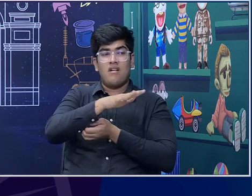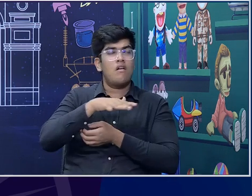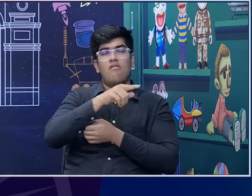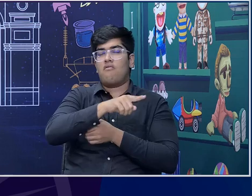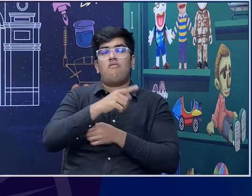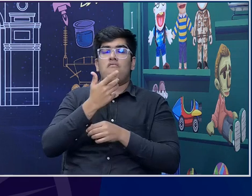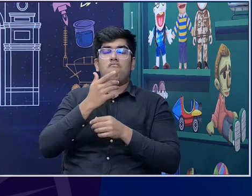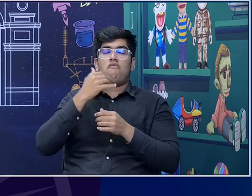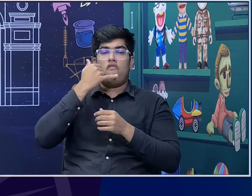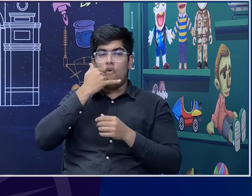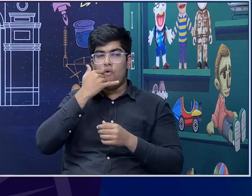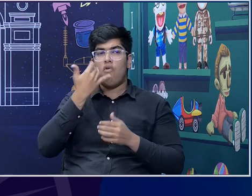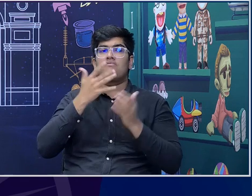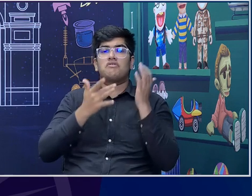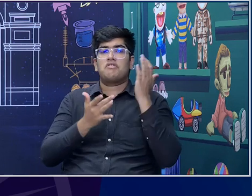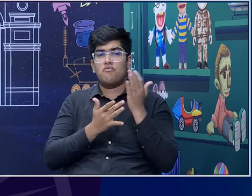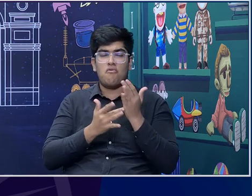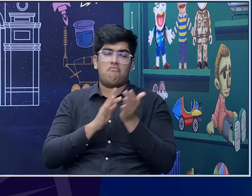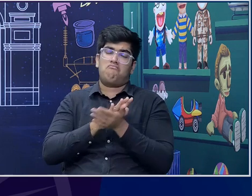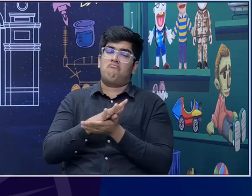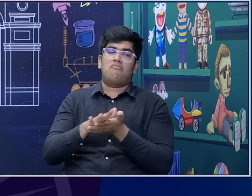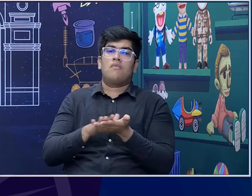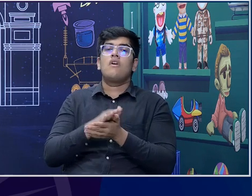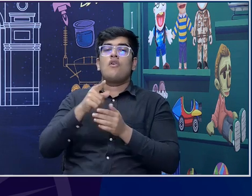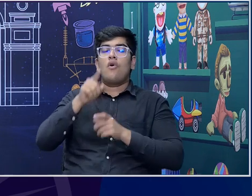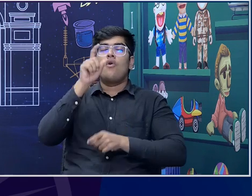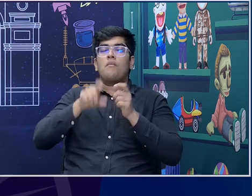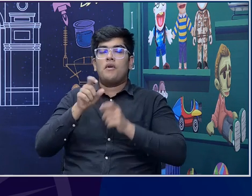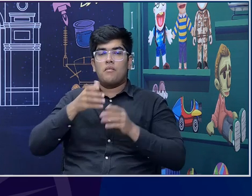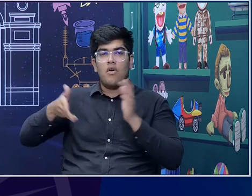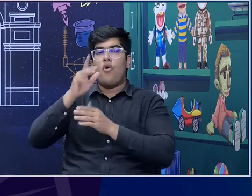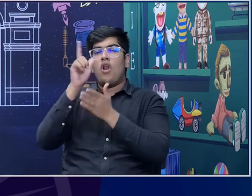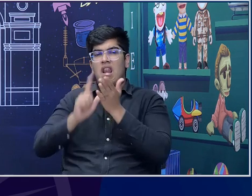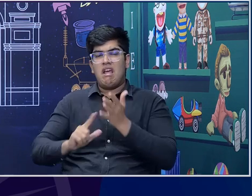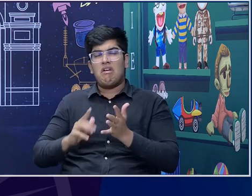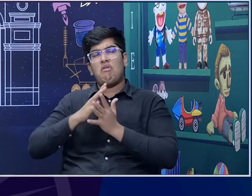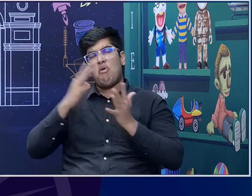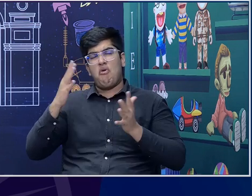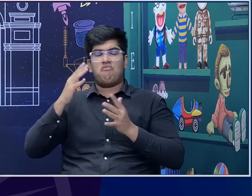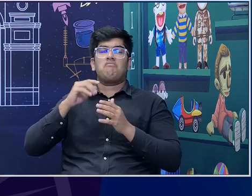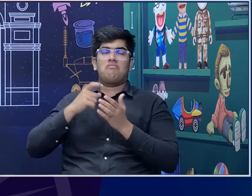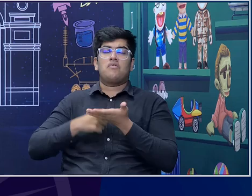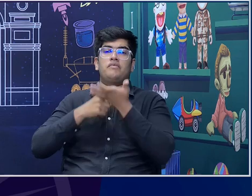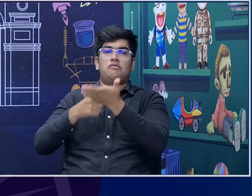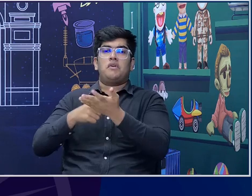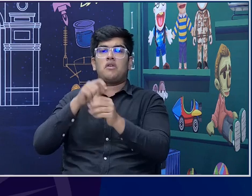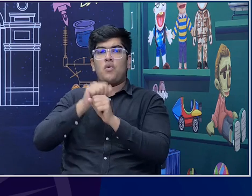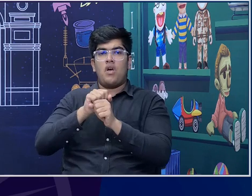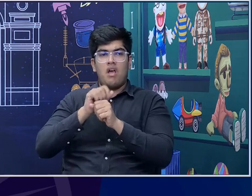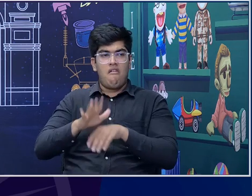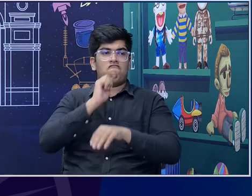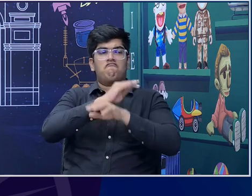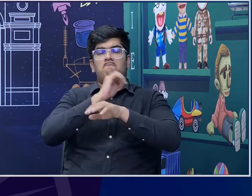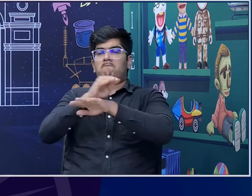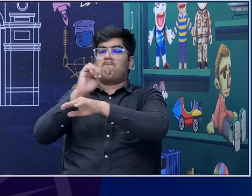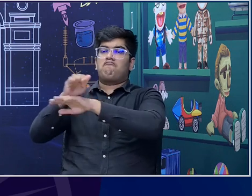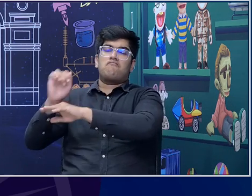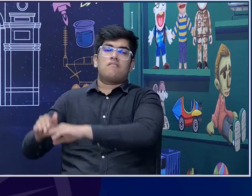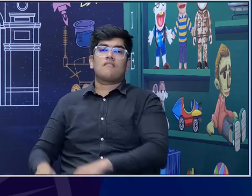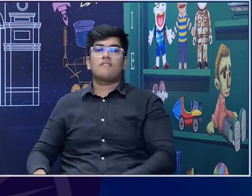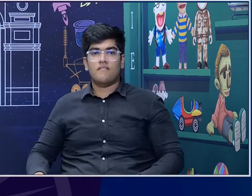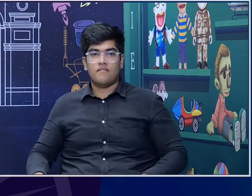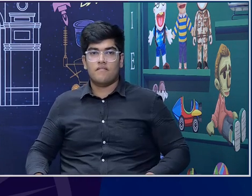सिर्फ शेहरों में है तो डाक सेवक का अभी भी गावों में बहुत सम्मान होता है तो इनको जगा जगा जाना पड़ता है आप दिखें,